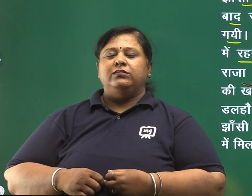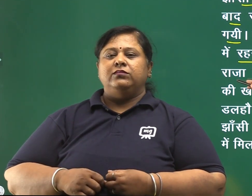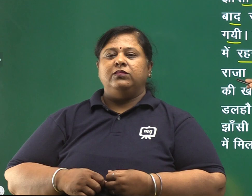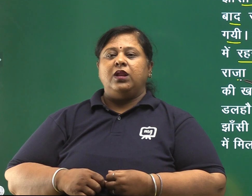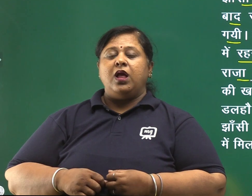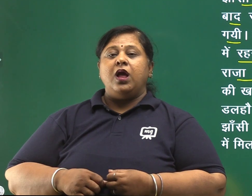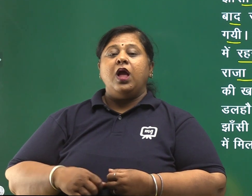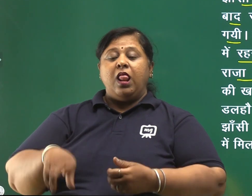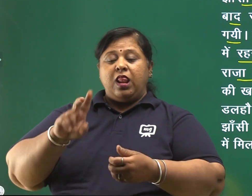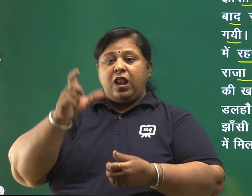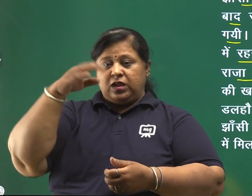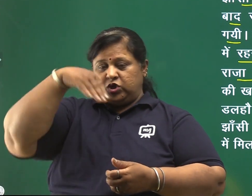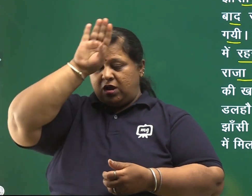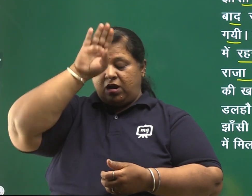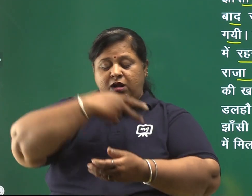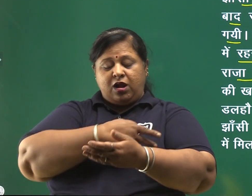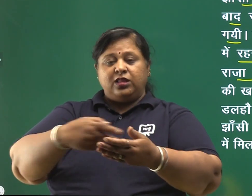राजा गंगाधर राव के